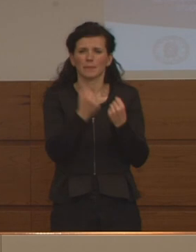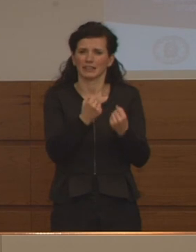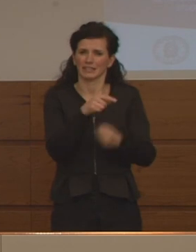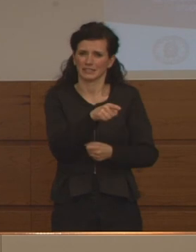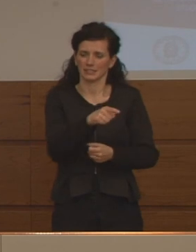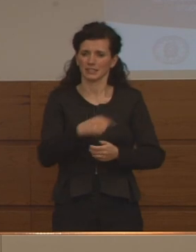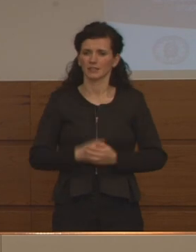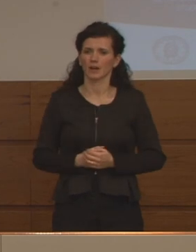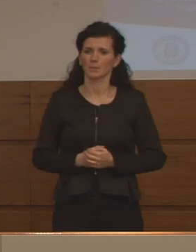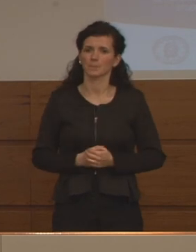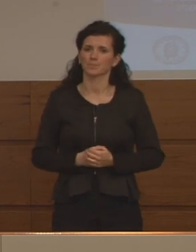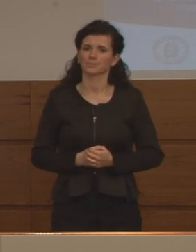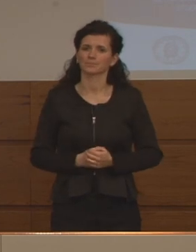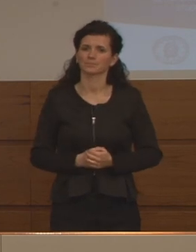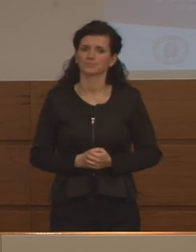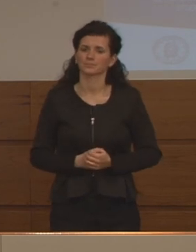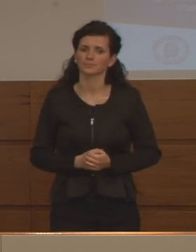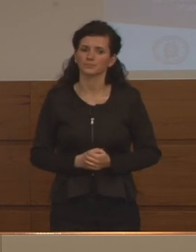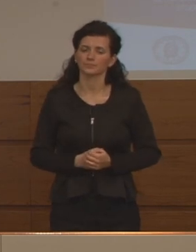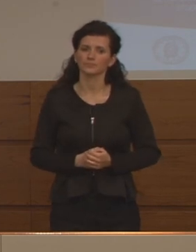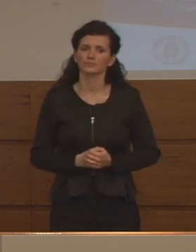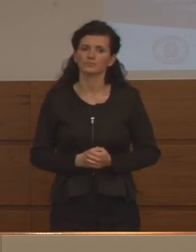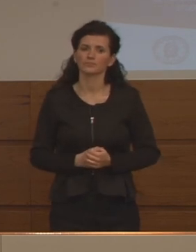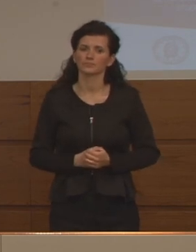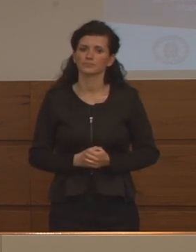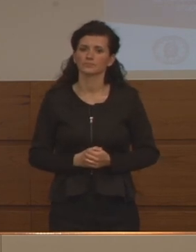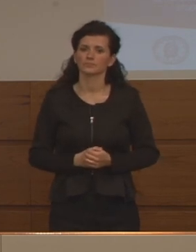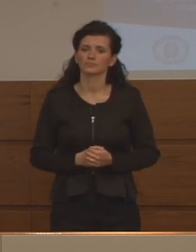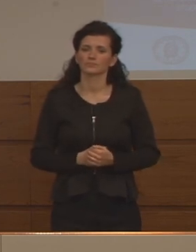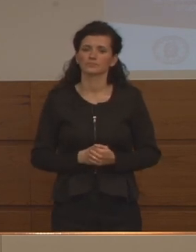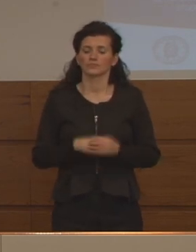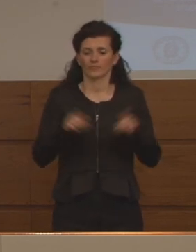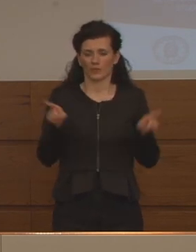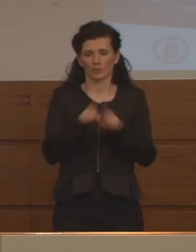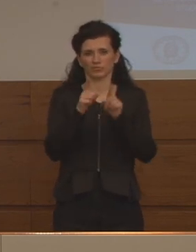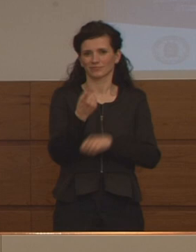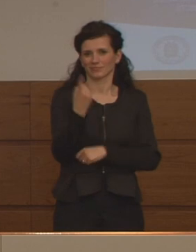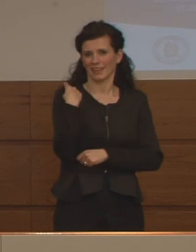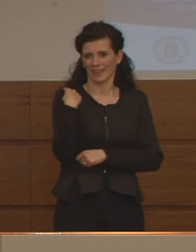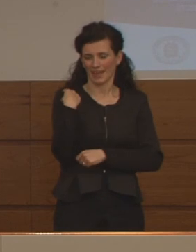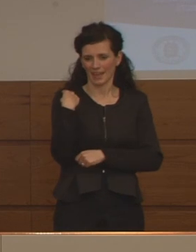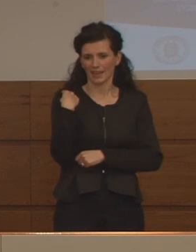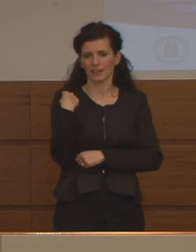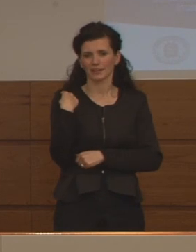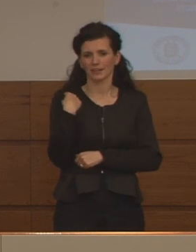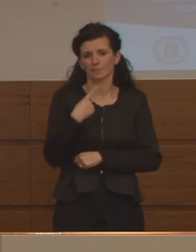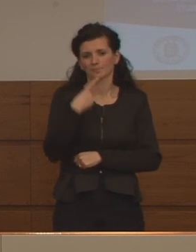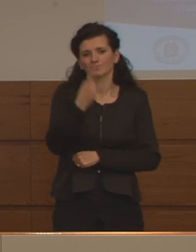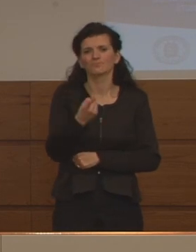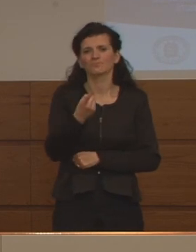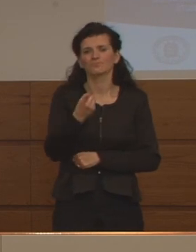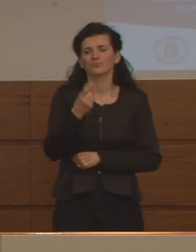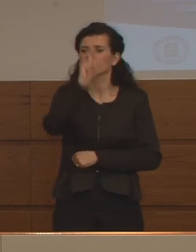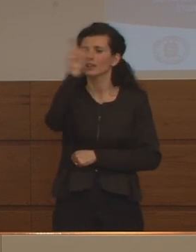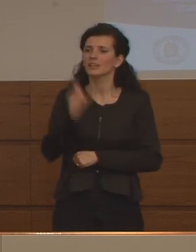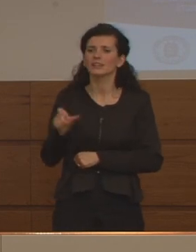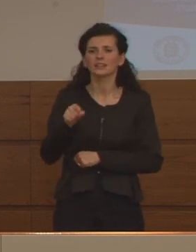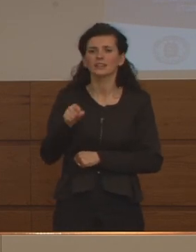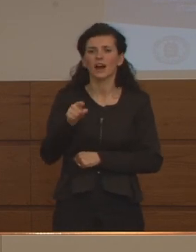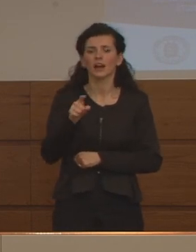ho parlato anche ieri del ruolo importante che viene svolto nel nostro paese nella conduzione